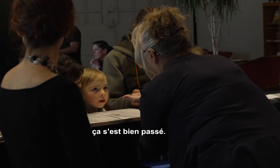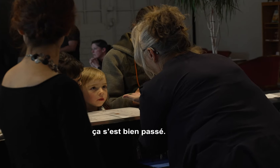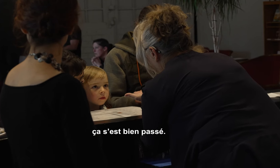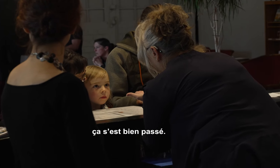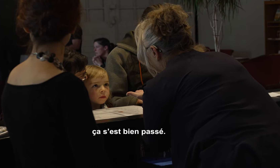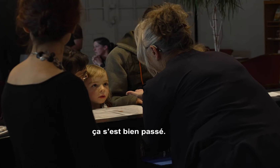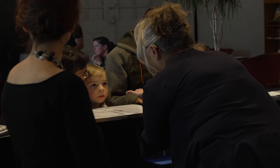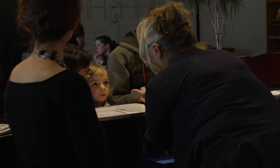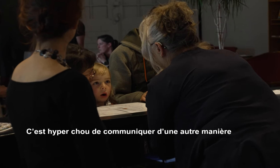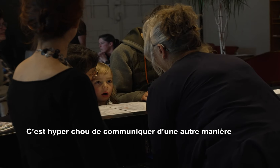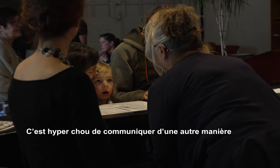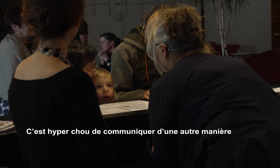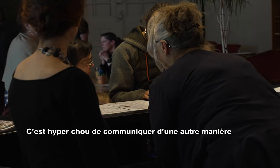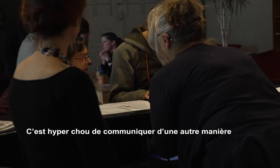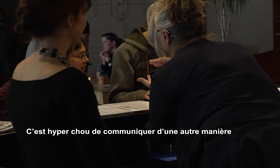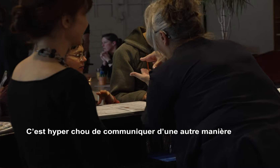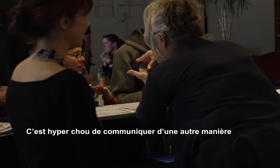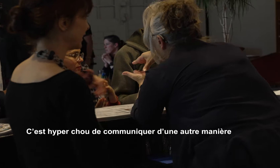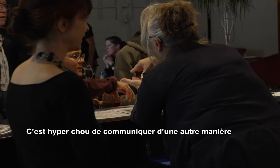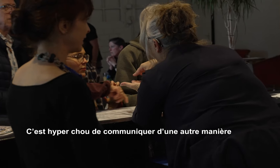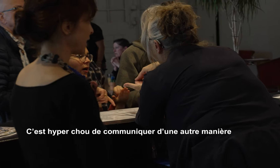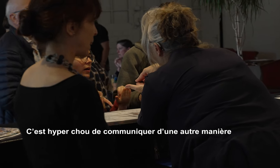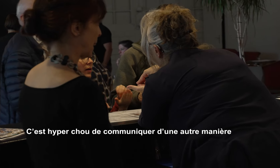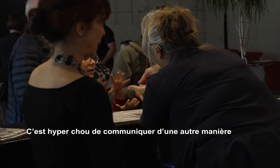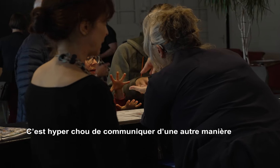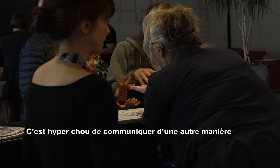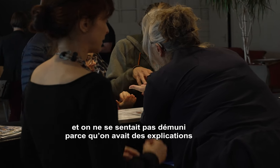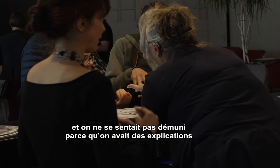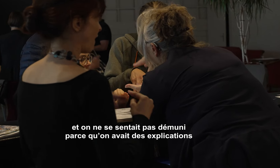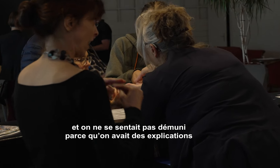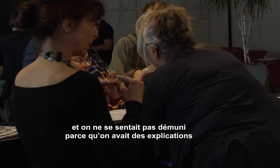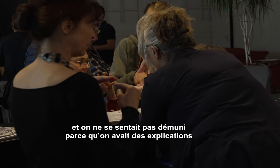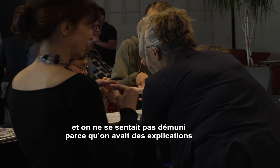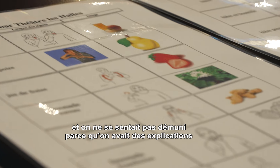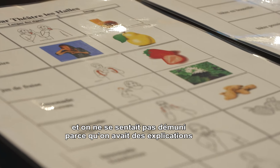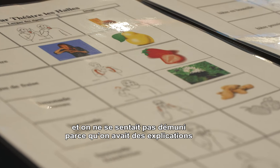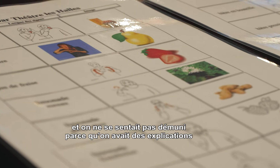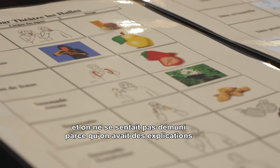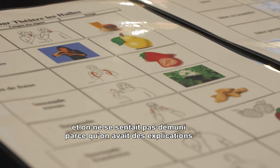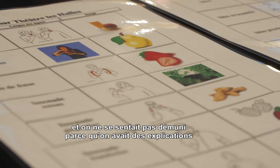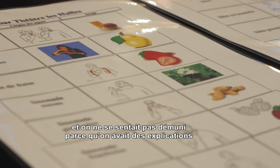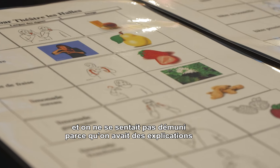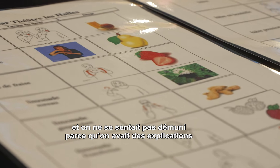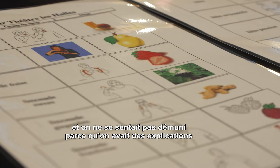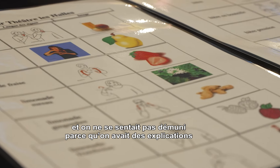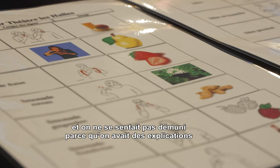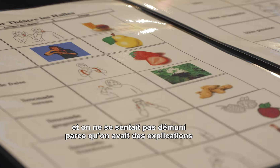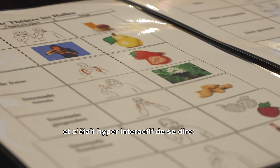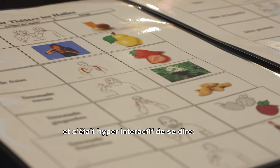passé. C'est hyper chou de communiquer d'une autre manière. Et on ne se sentait pas démunis parce qu'on avait des explications. Et c'était